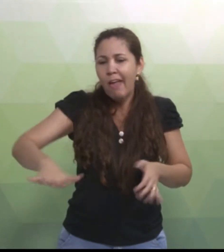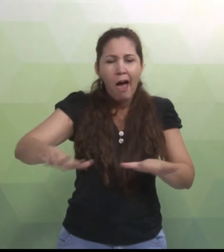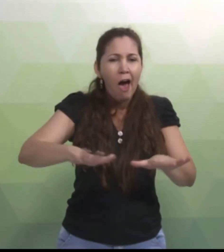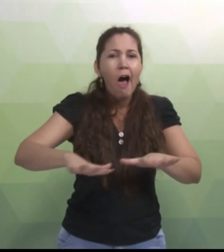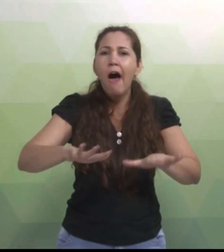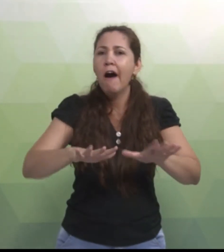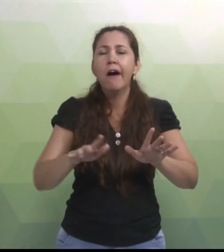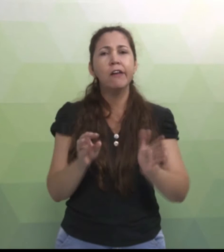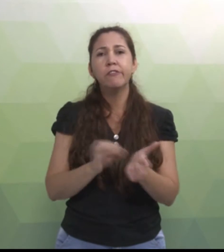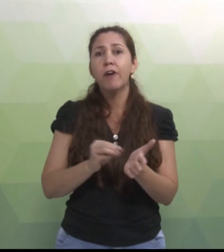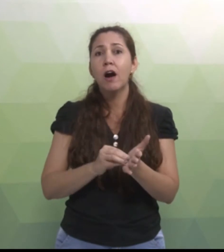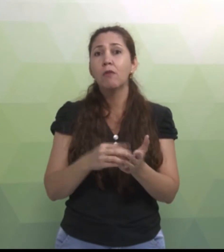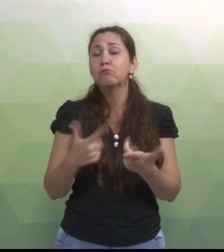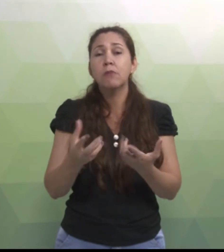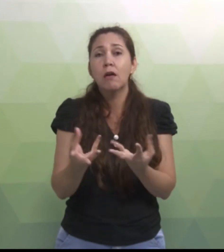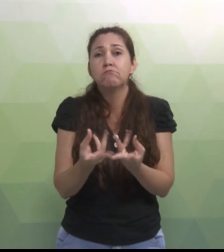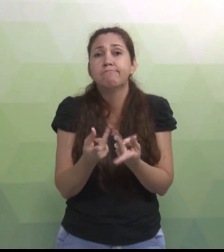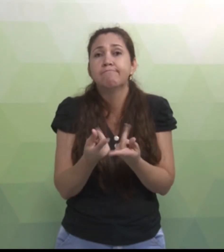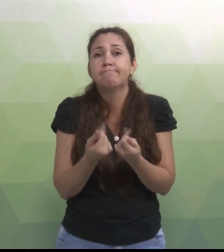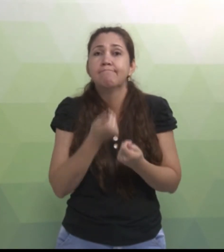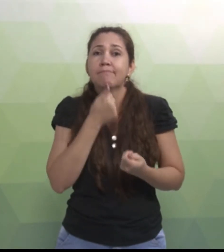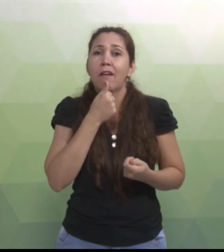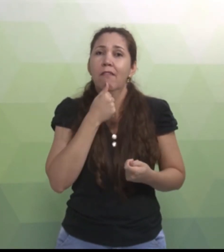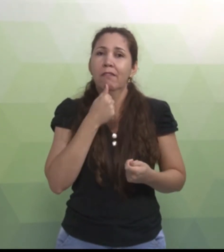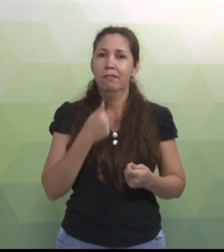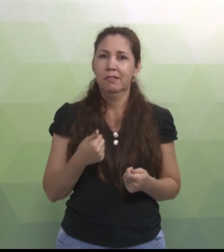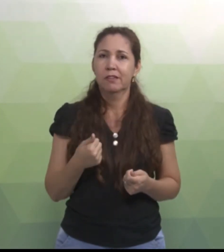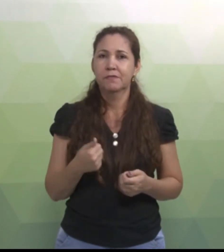Falta profissionais qualificados para o ensino da L1 e da L2.